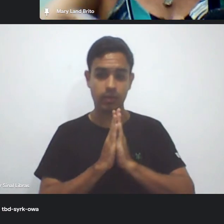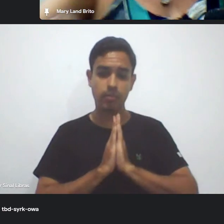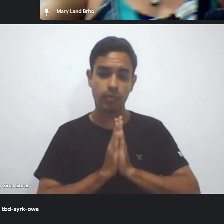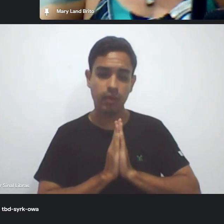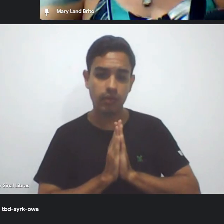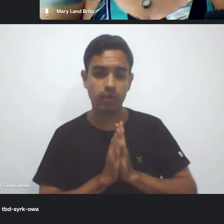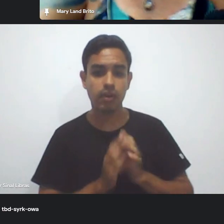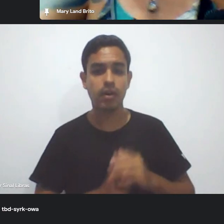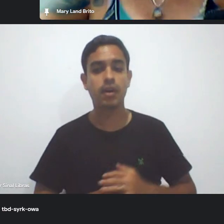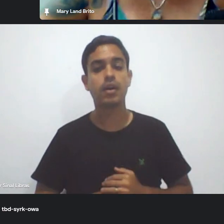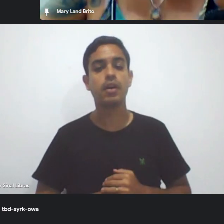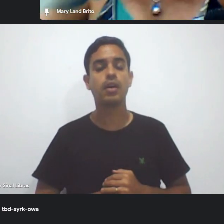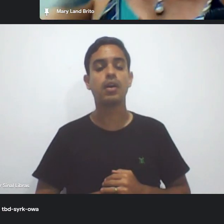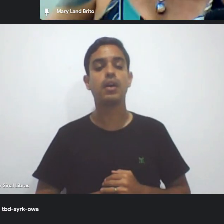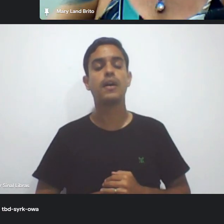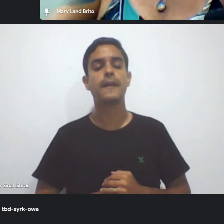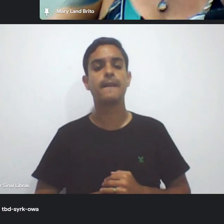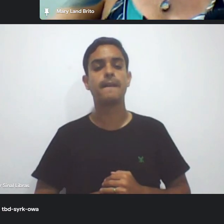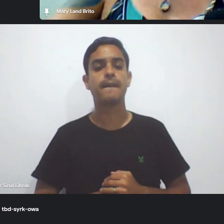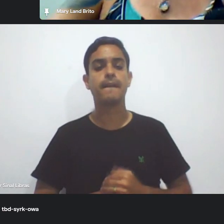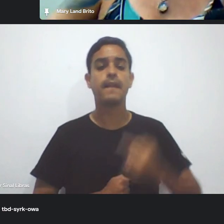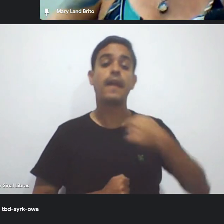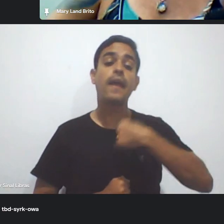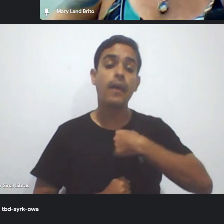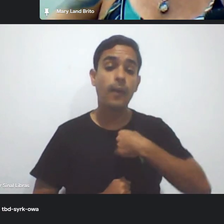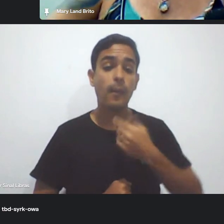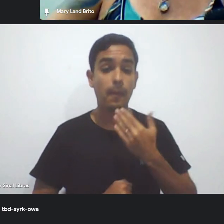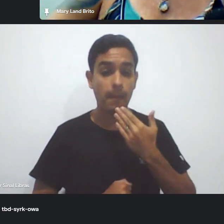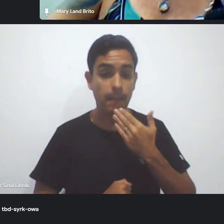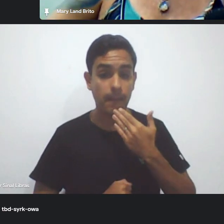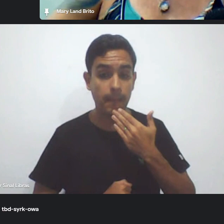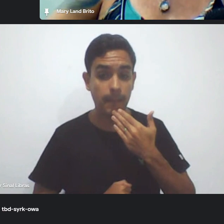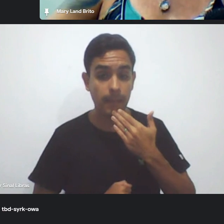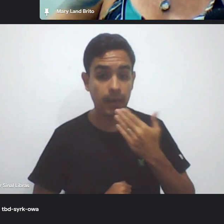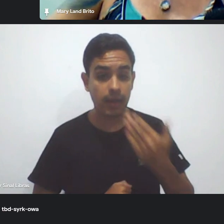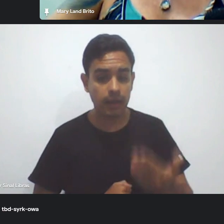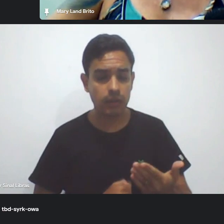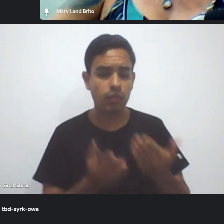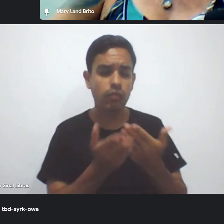Então, vim pedir para vocês